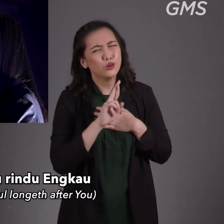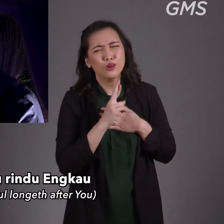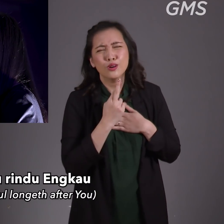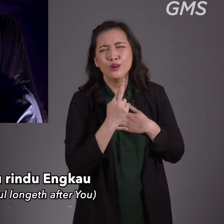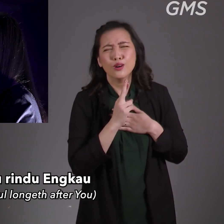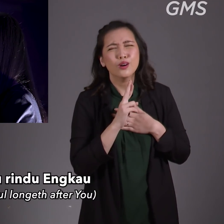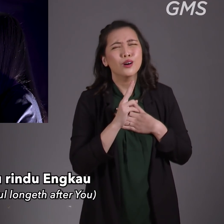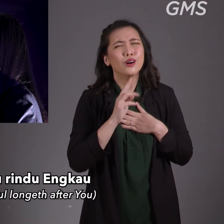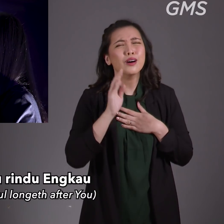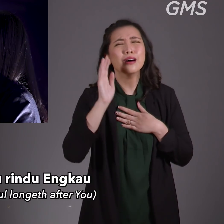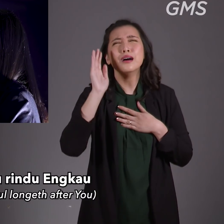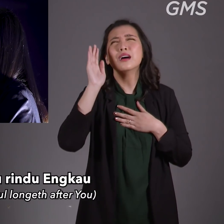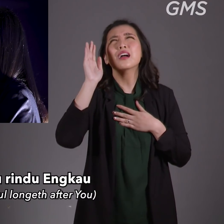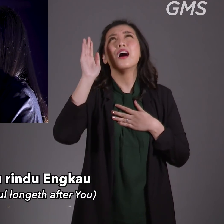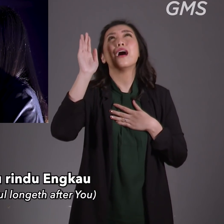rindu